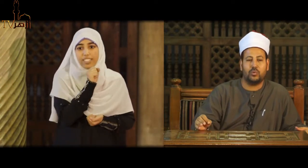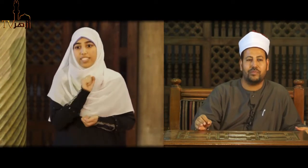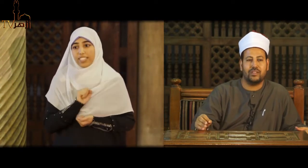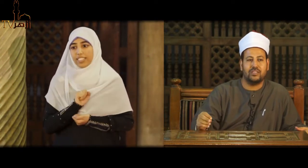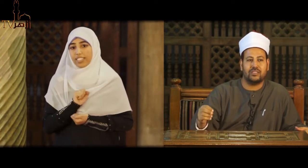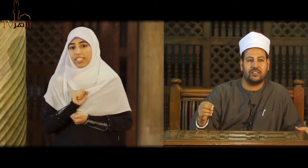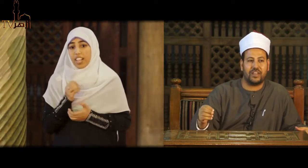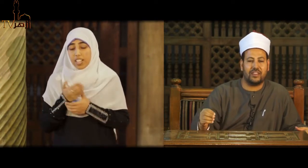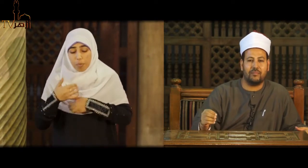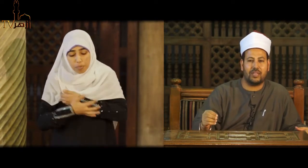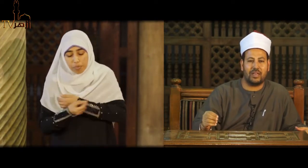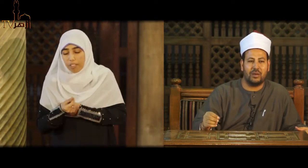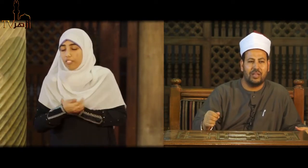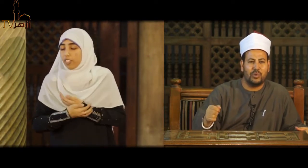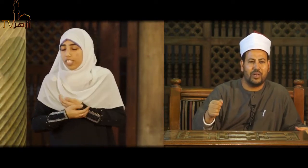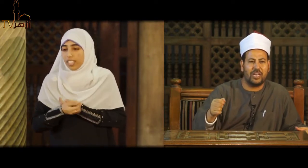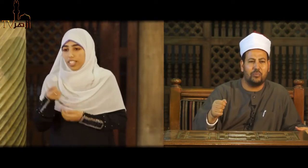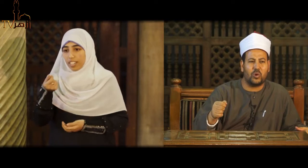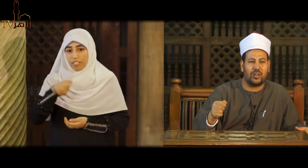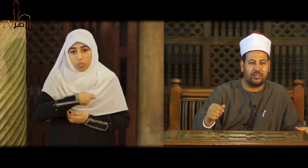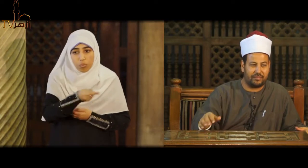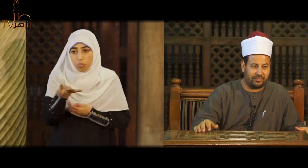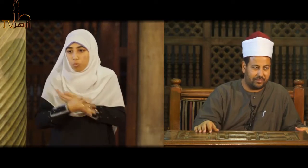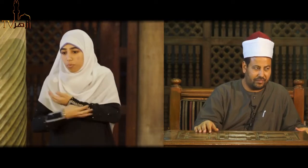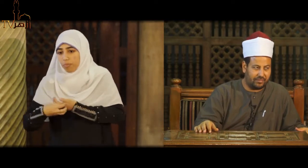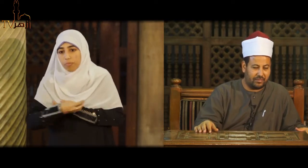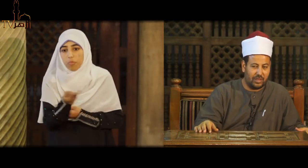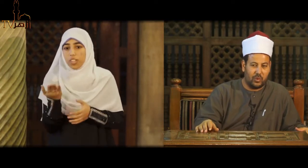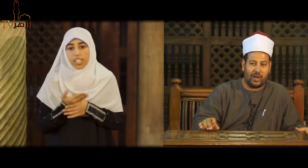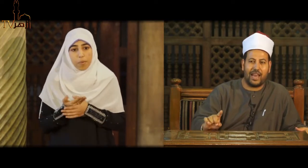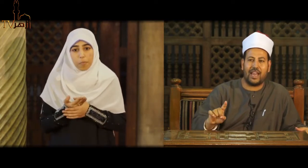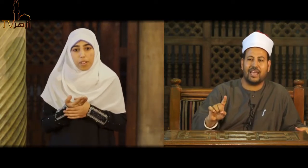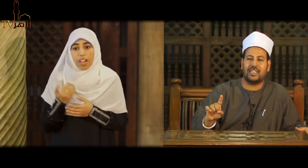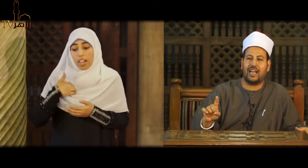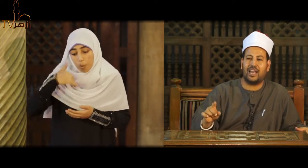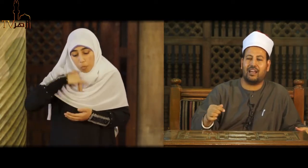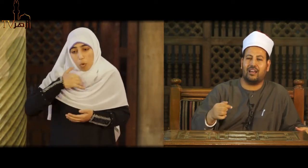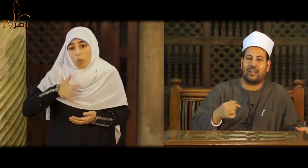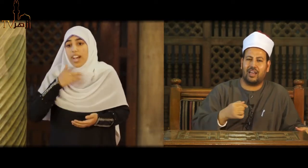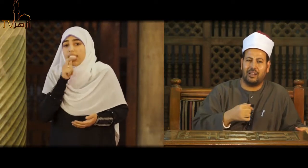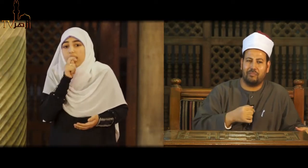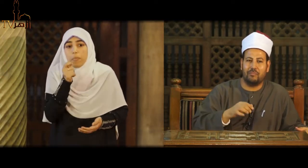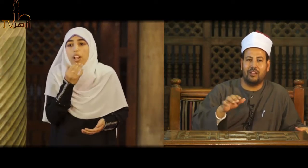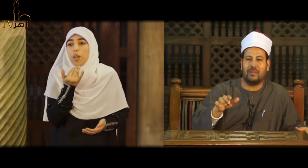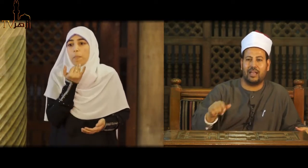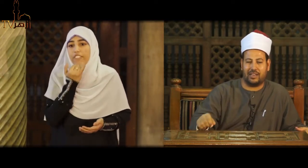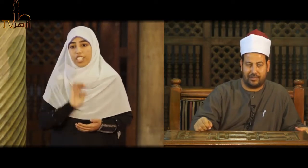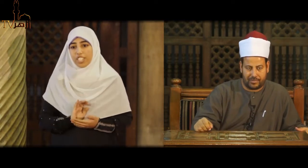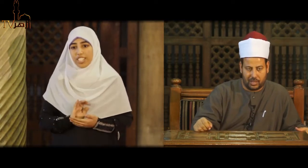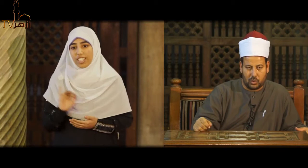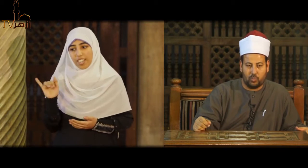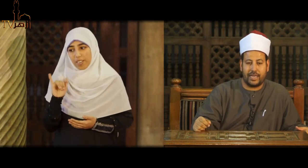محو صفة ذميمة وهي البخل، وألا يتعلق القلب